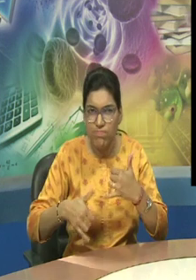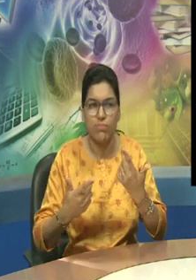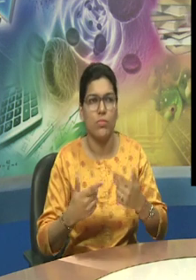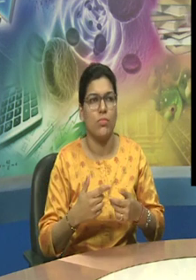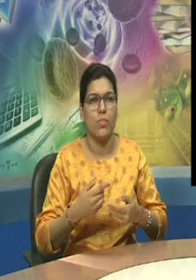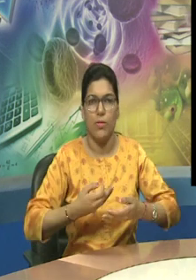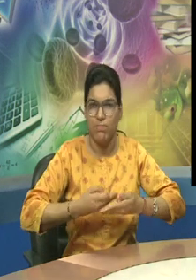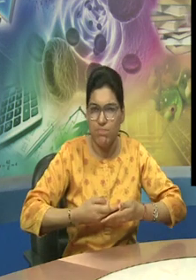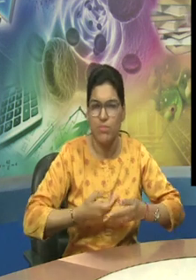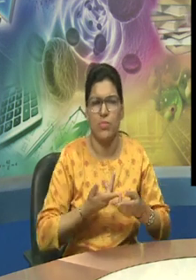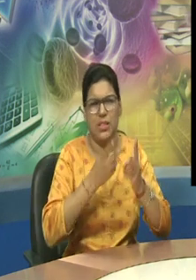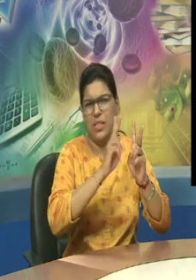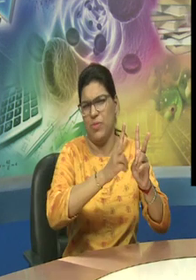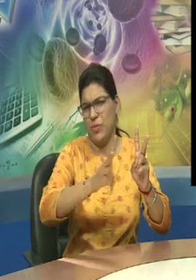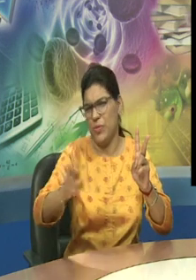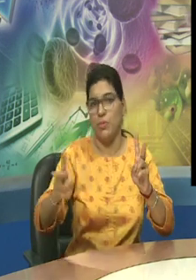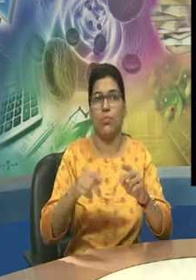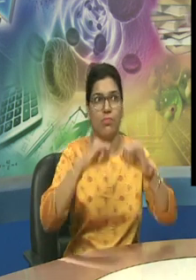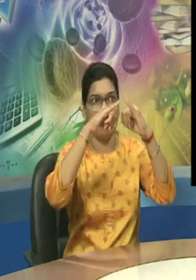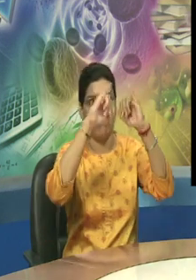जित देखूं तित लाल।